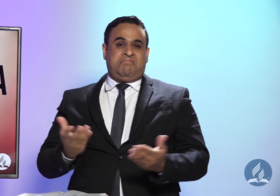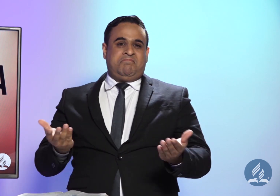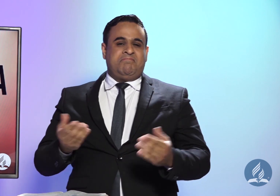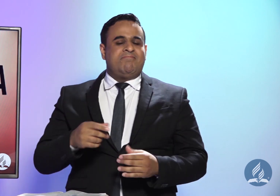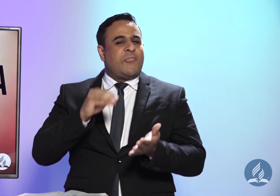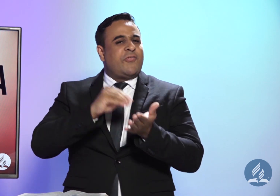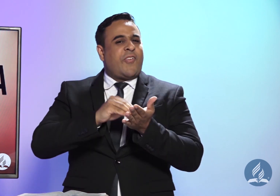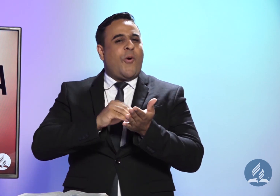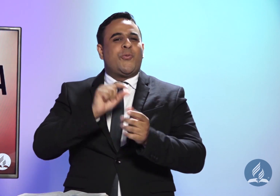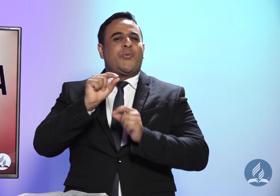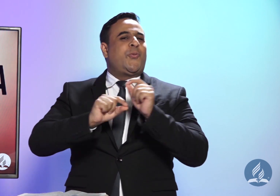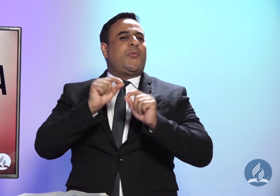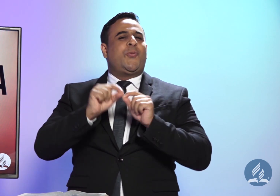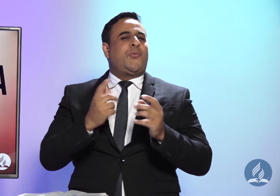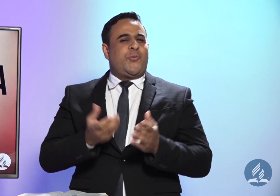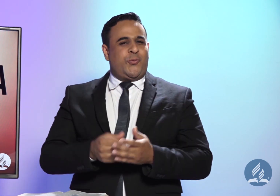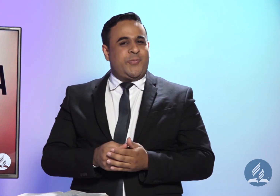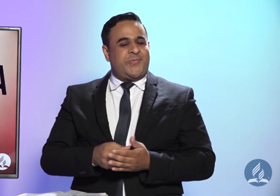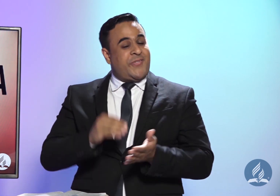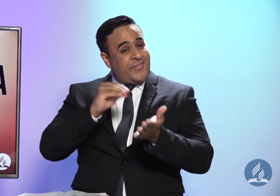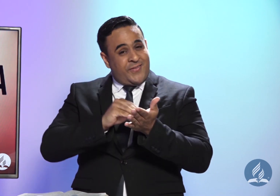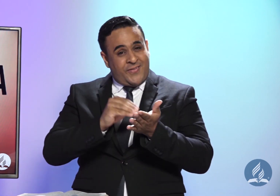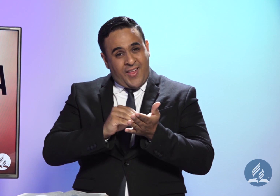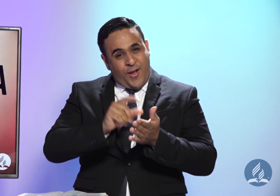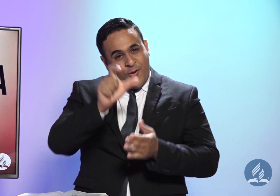de Deus, você já sabe da salvação, já sabe de Jesus.